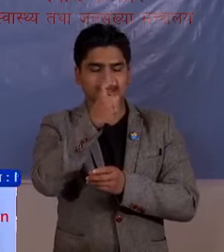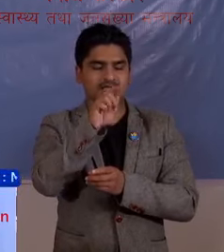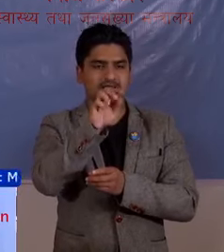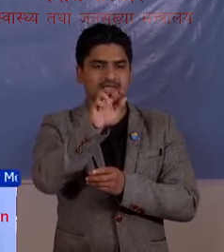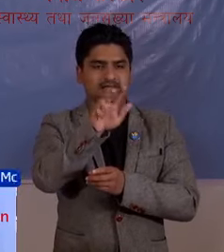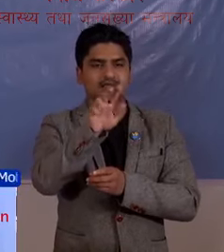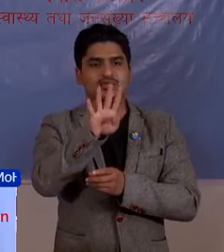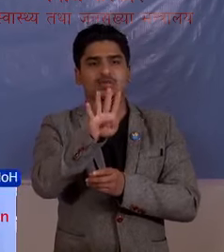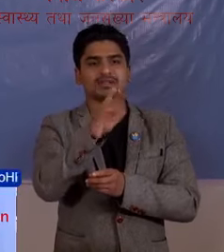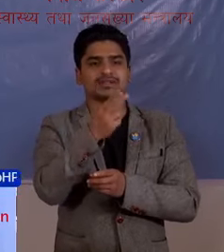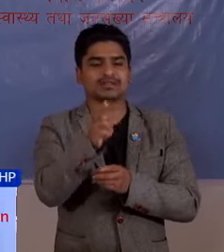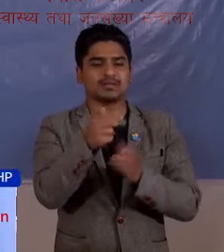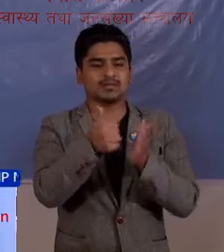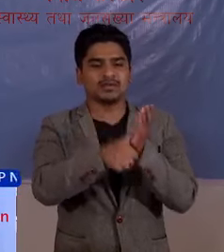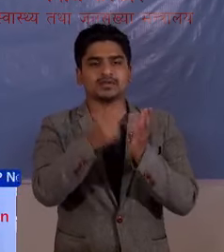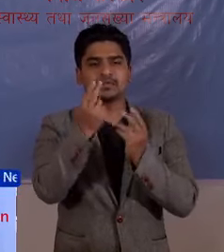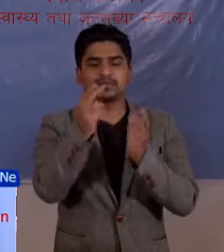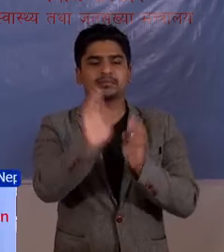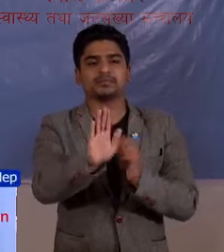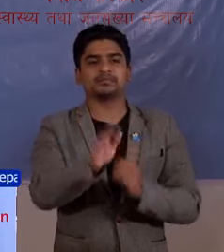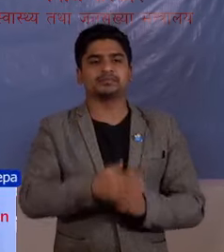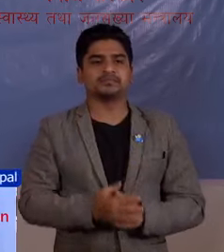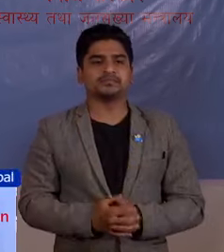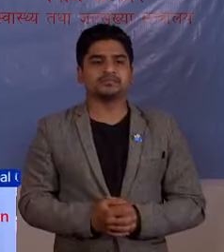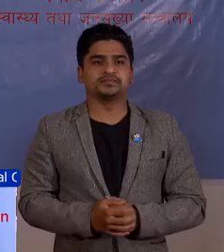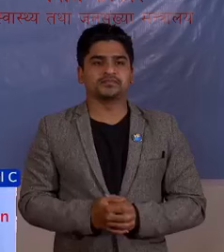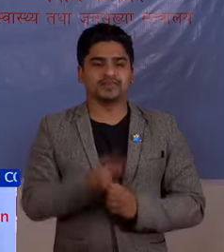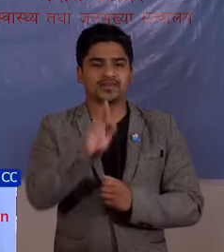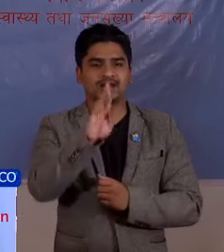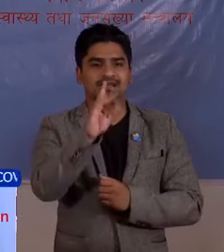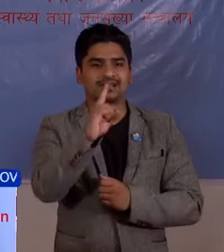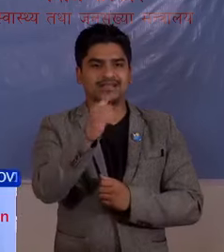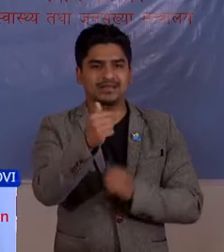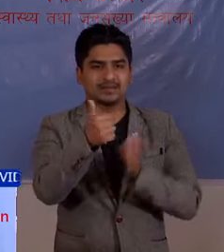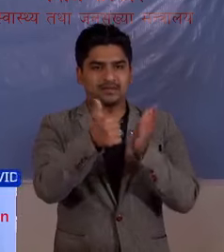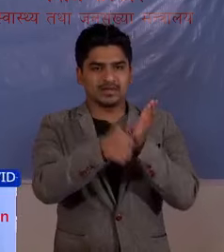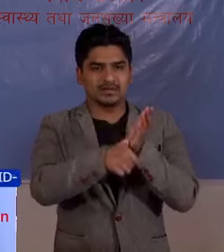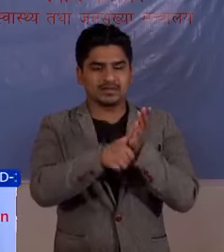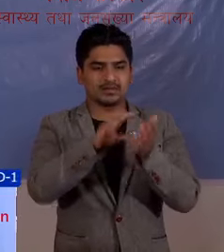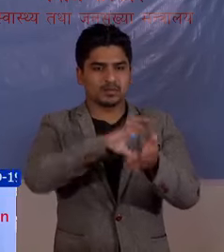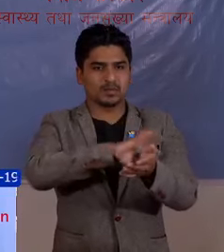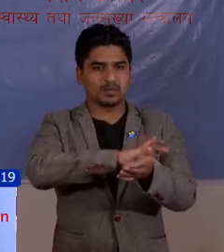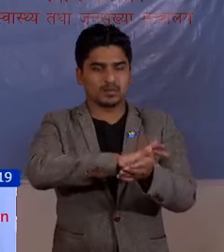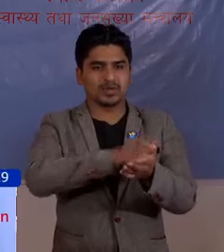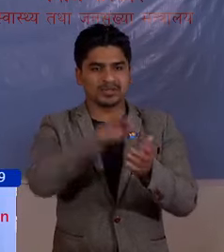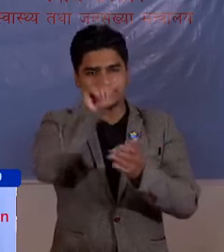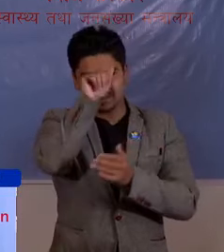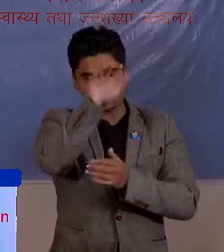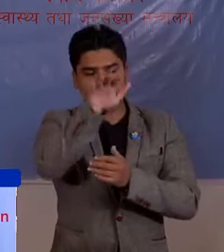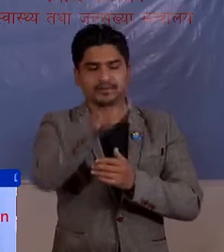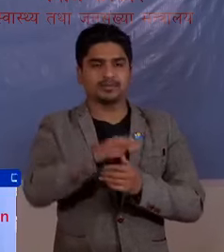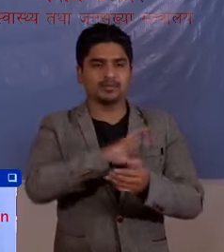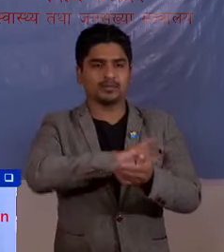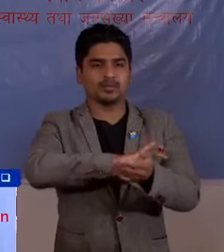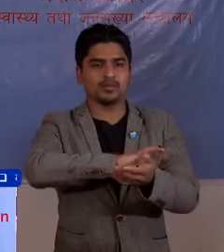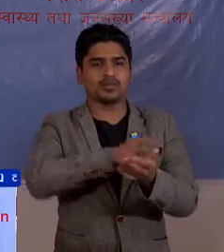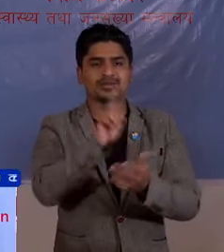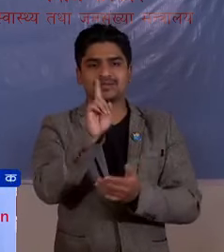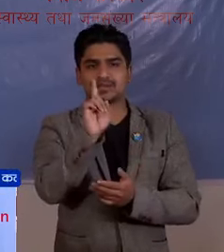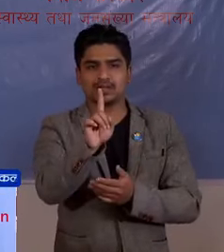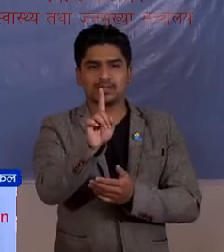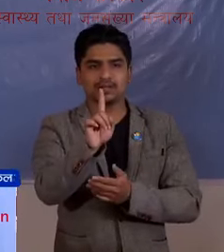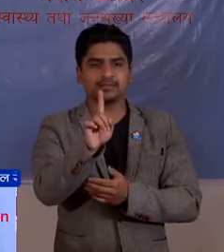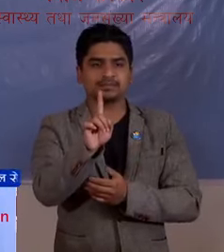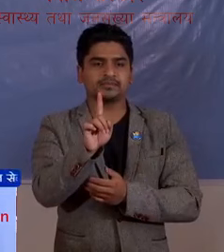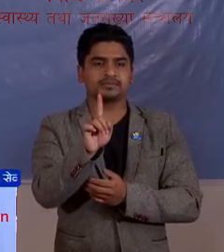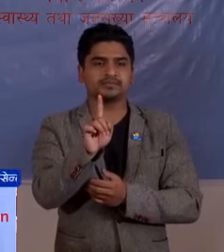2,184 जनाको परीक्षण भएको छ। आरडिटी परीक्षणको प्रदेशको अपडेट गराउन चाहन्छु। प्रदेश नम्बर